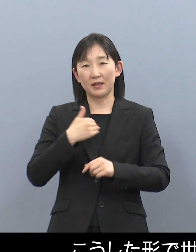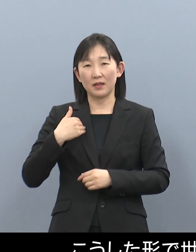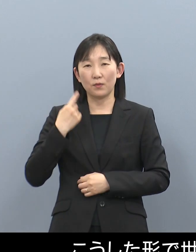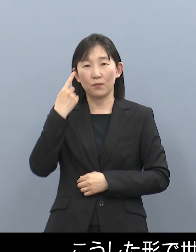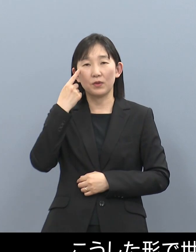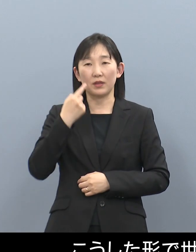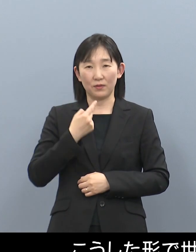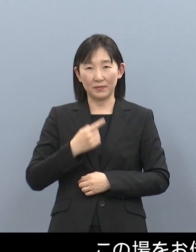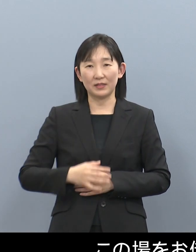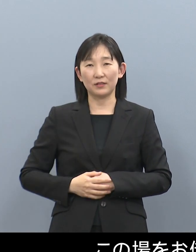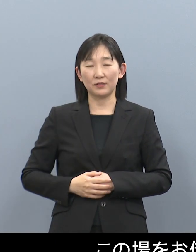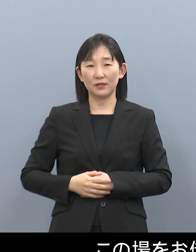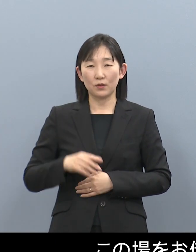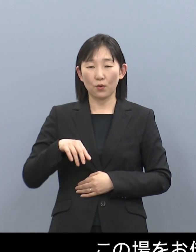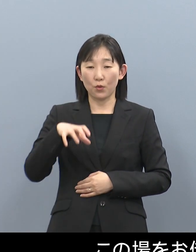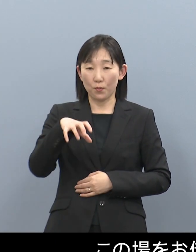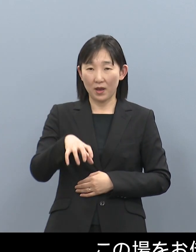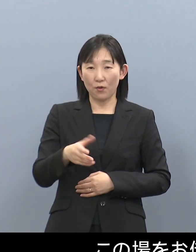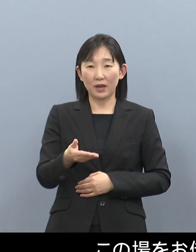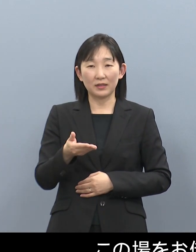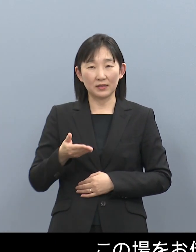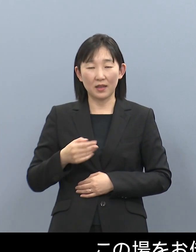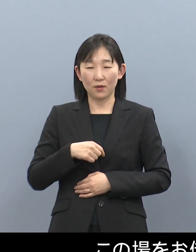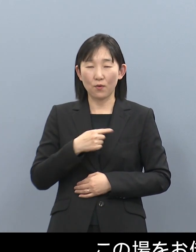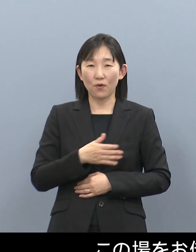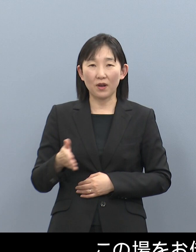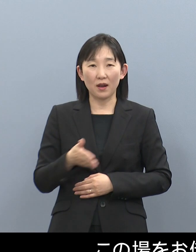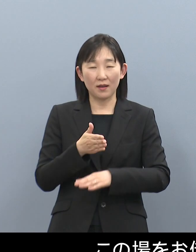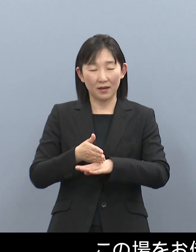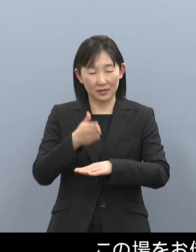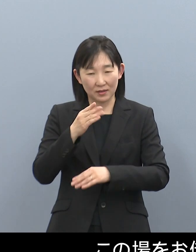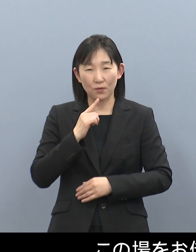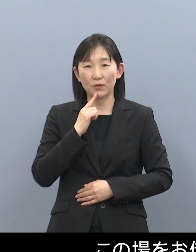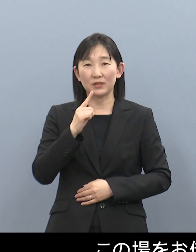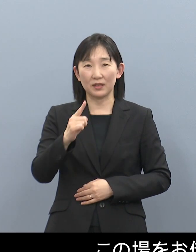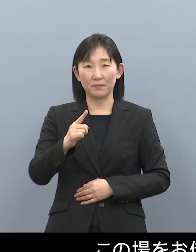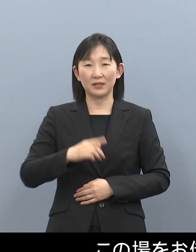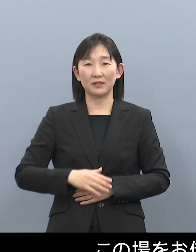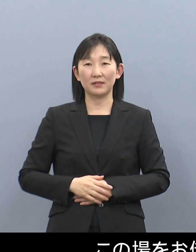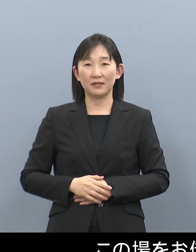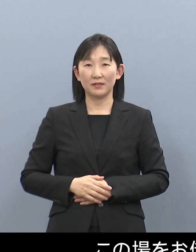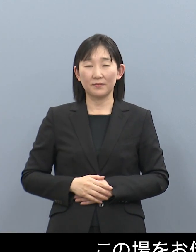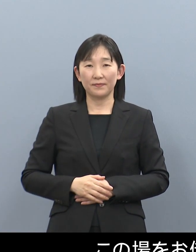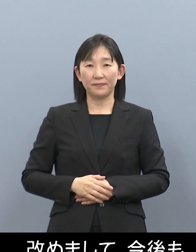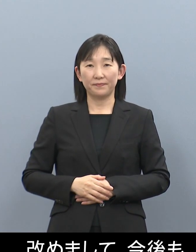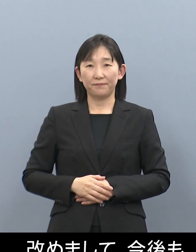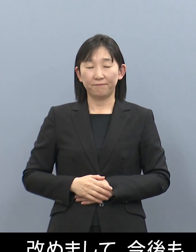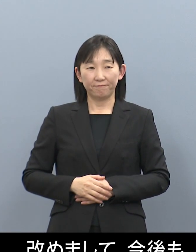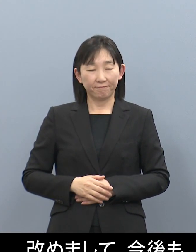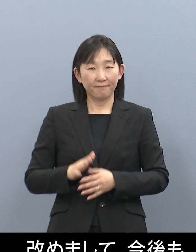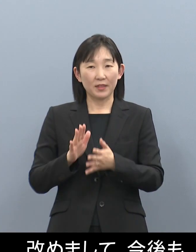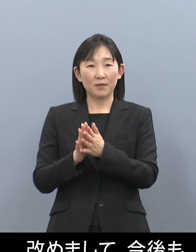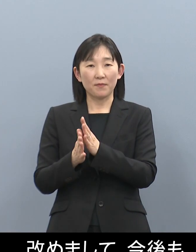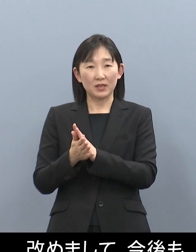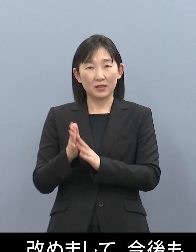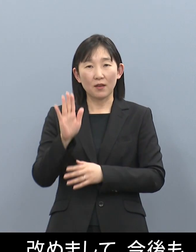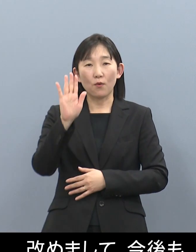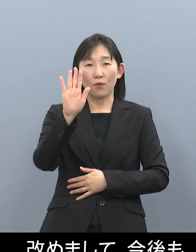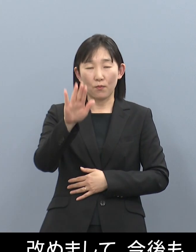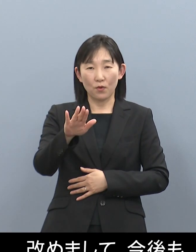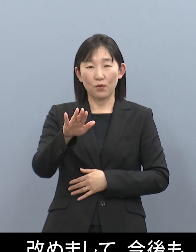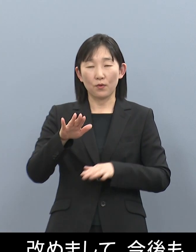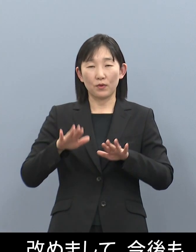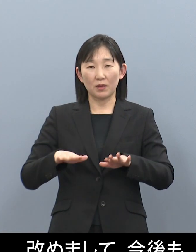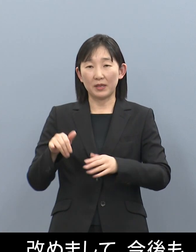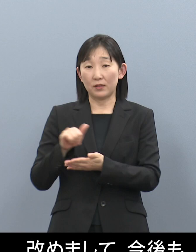いたしておりましてこの場をお借りして心より感謝を申し上げたいと思います。改めまして今後もこの度